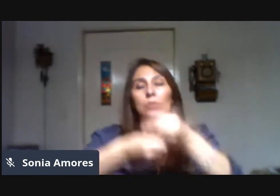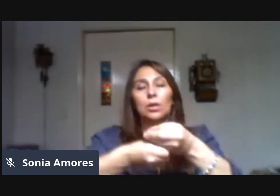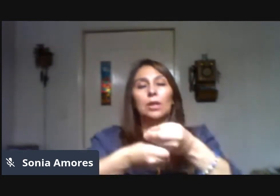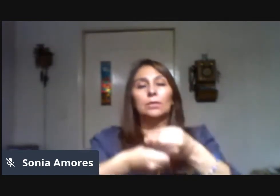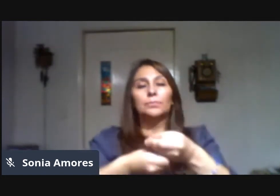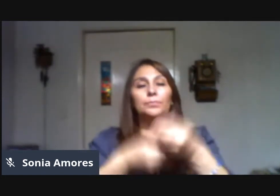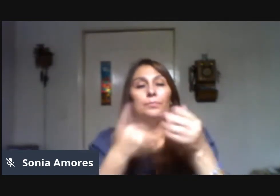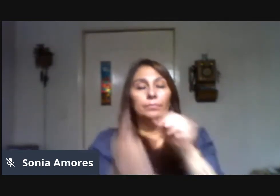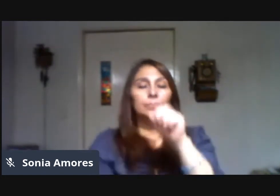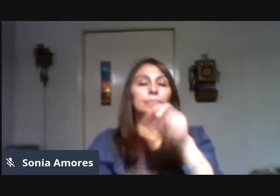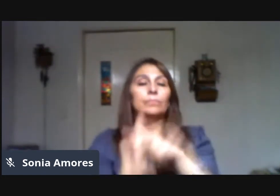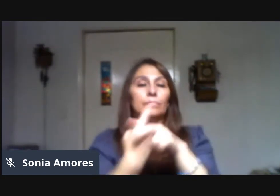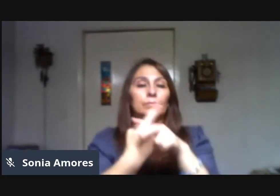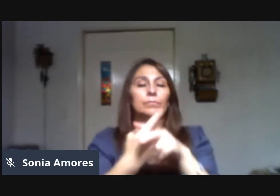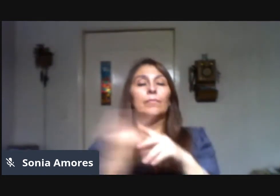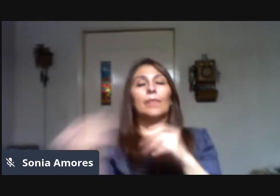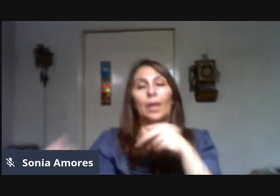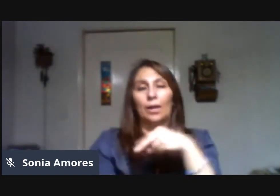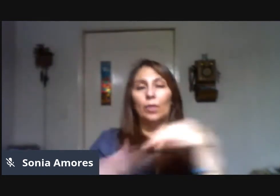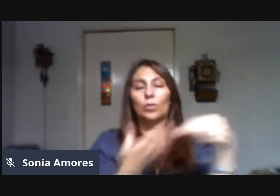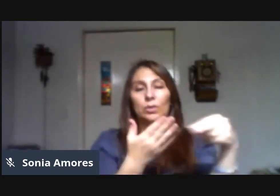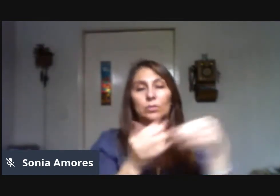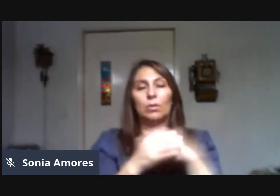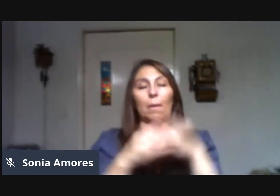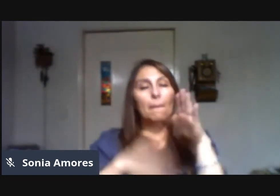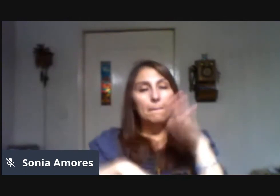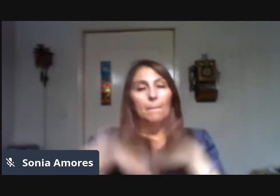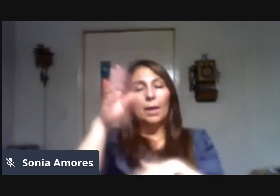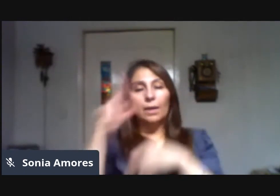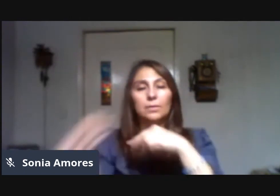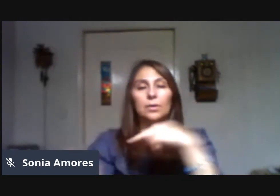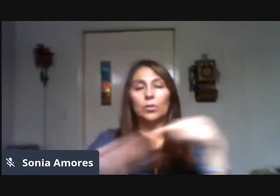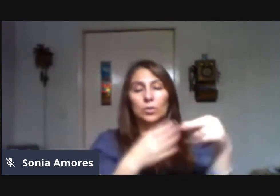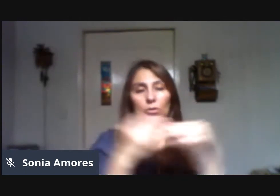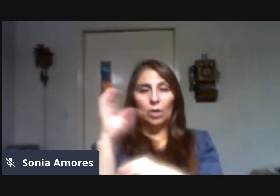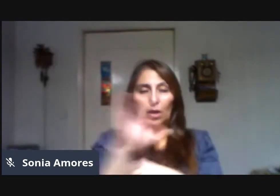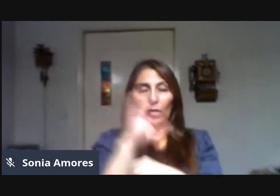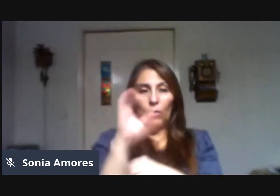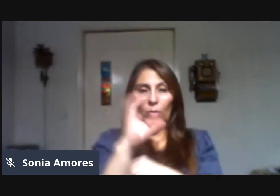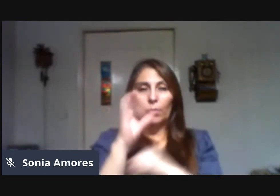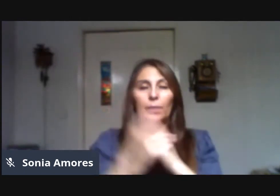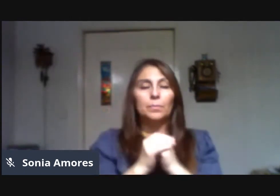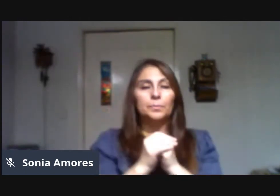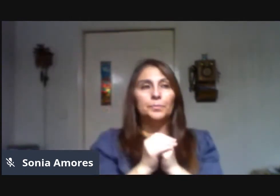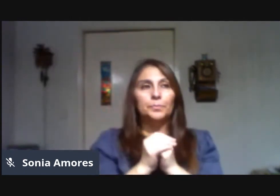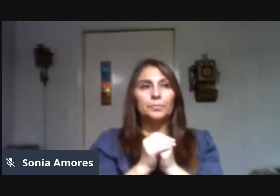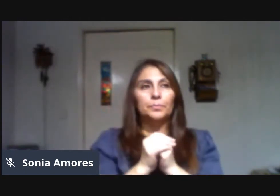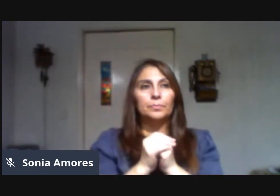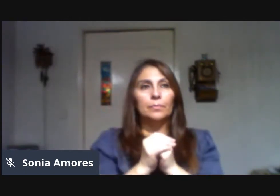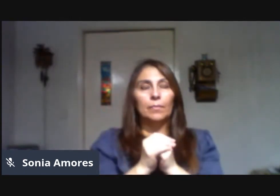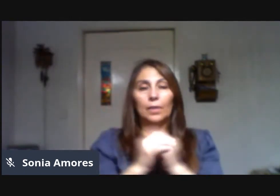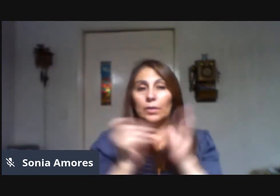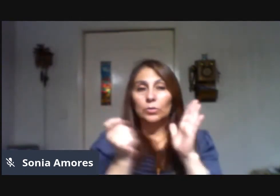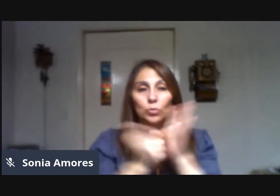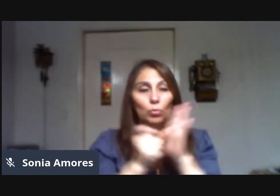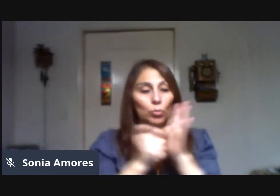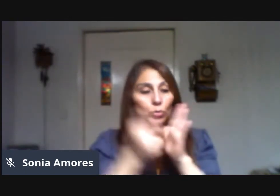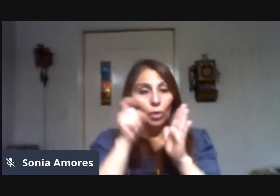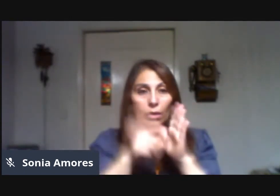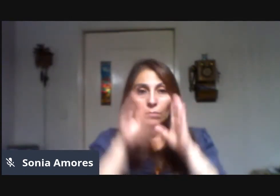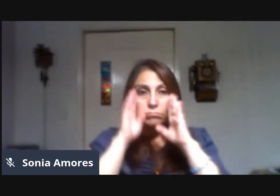la educación, y en específico en la educación en Colombia, que era también uno de los elementos que no hay que perder de vista, y es el lugar que